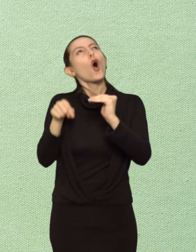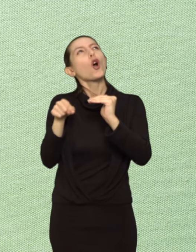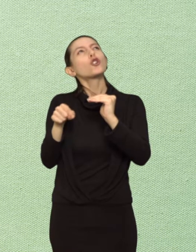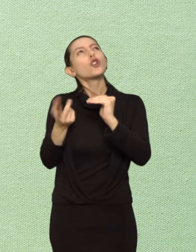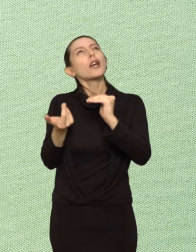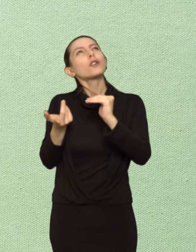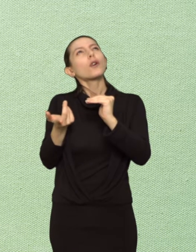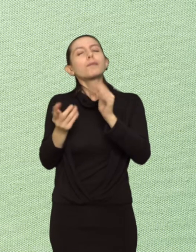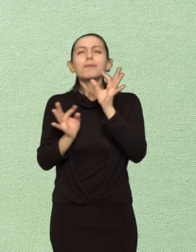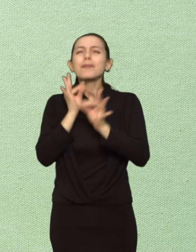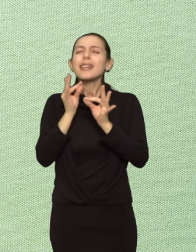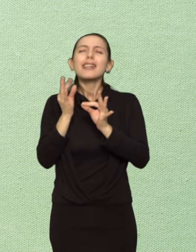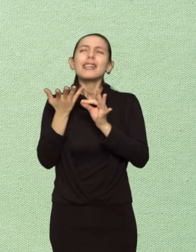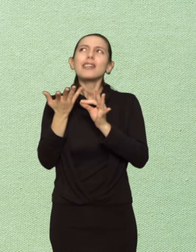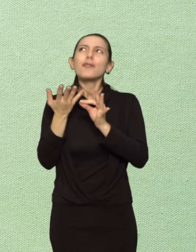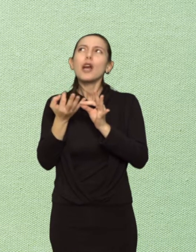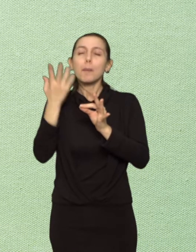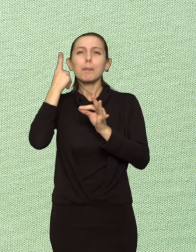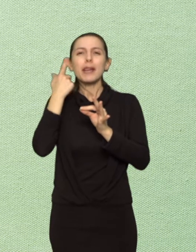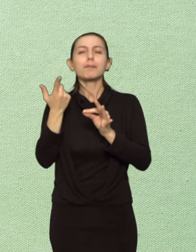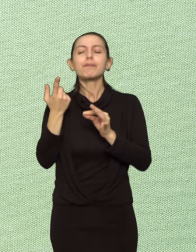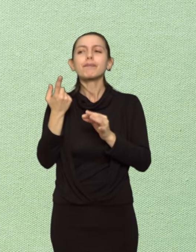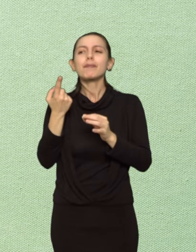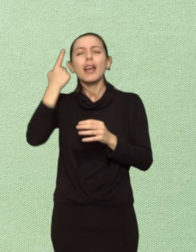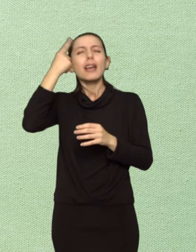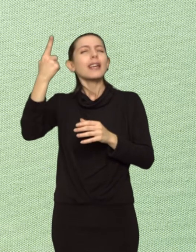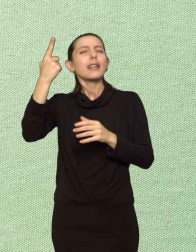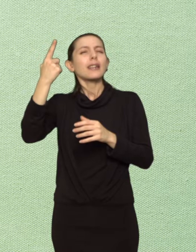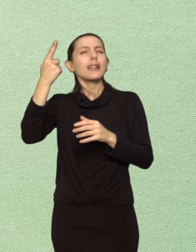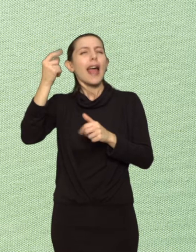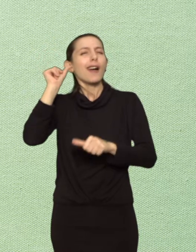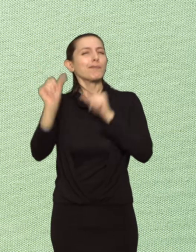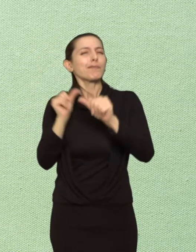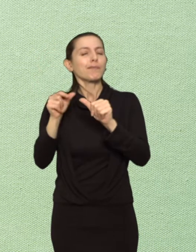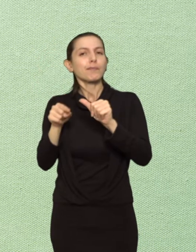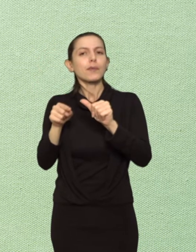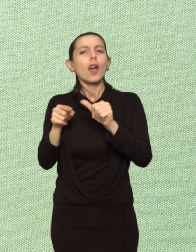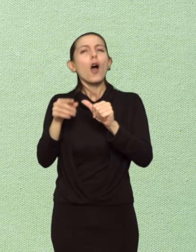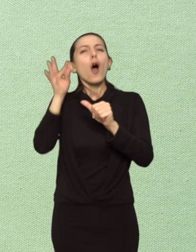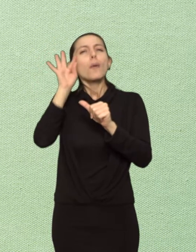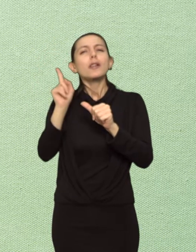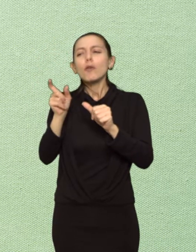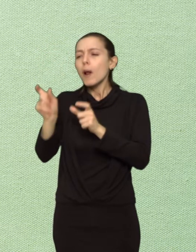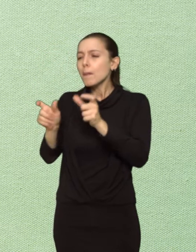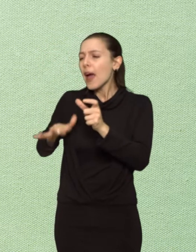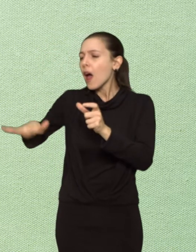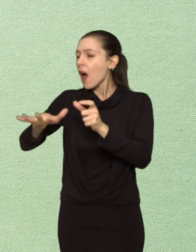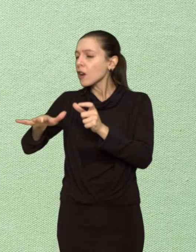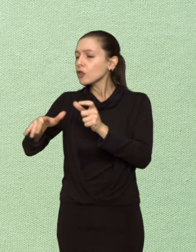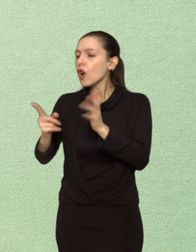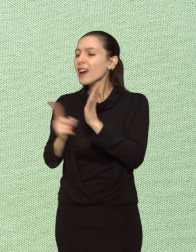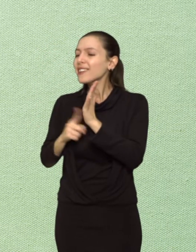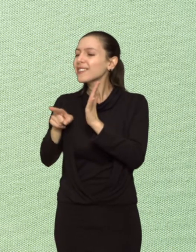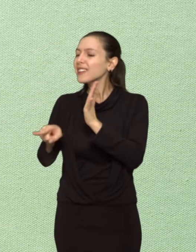campo un'idea diversa di come le persone possono essere sostenute nei loro diritti.